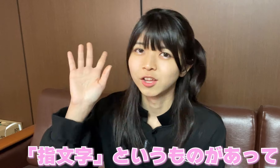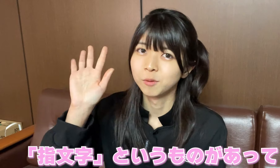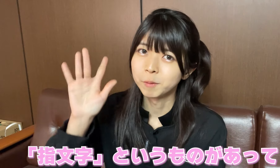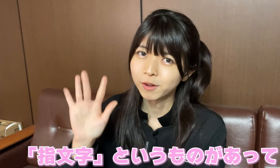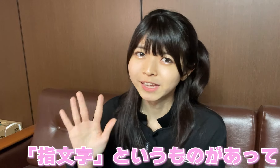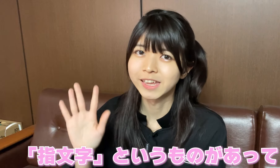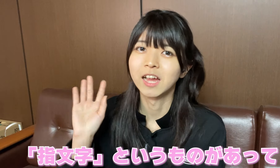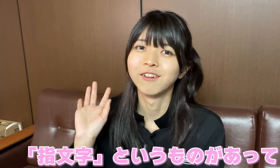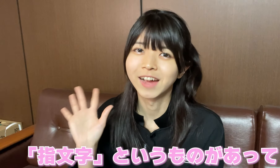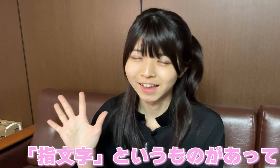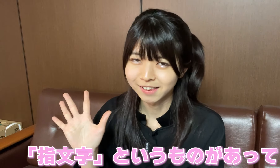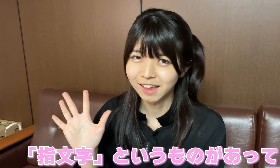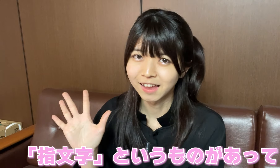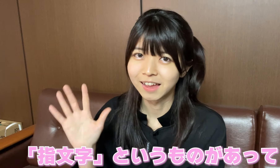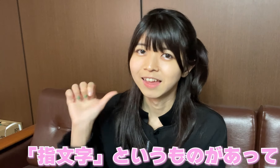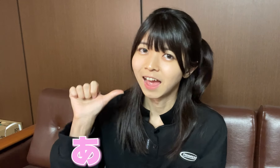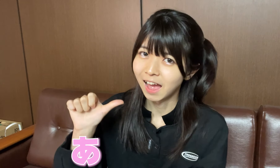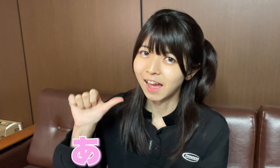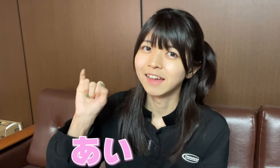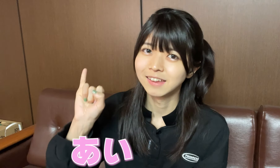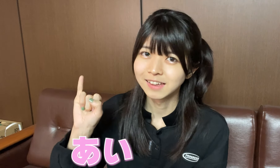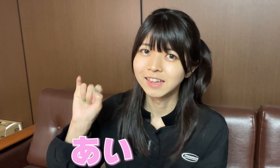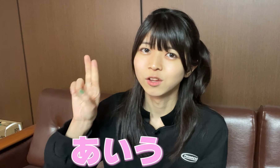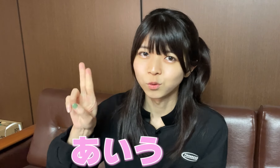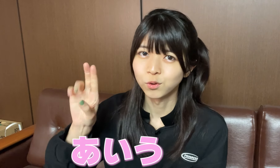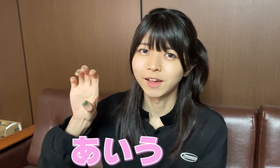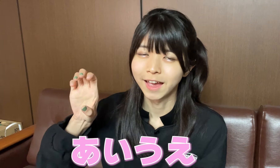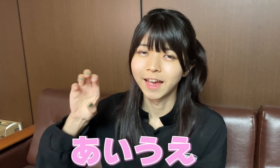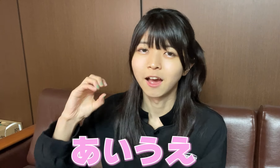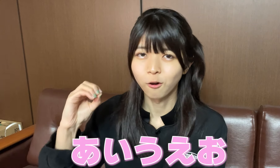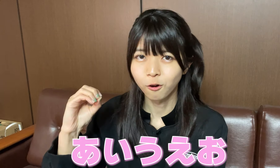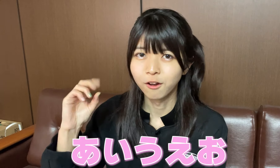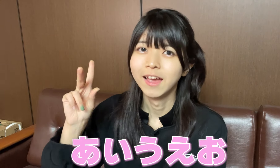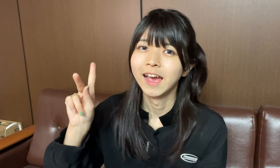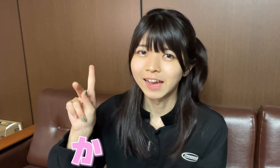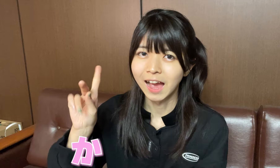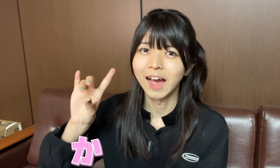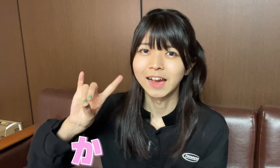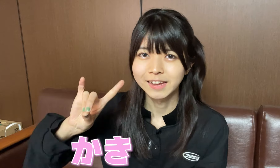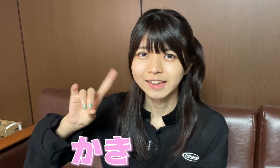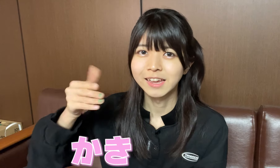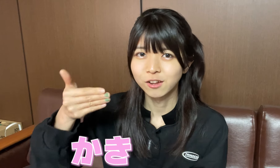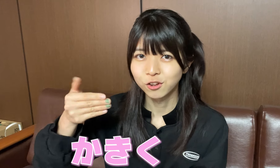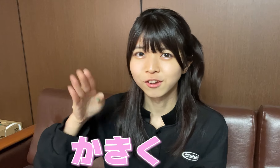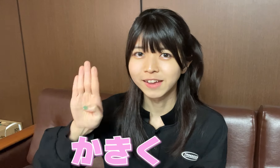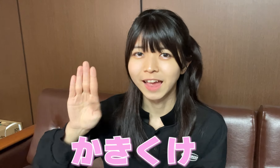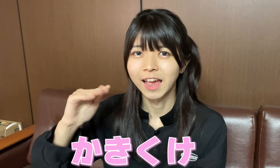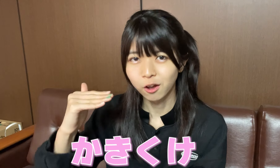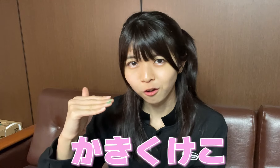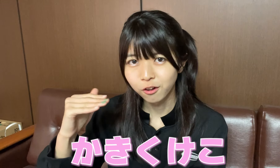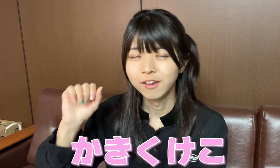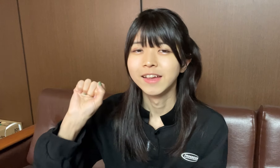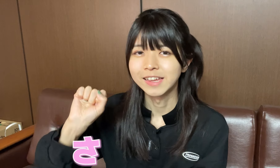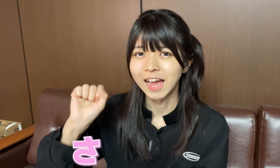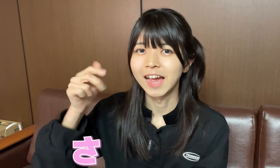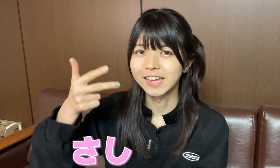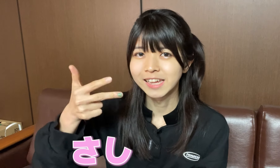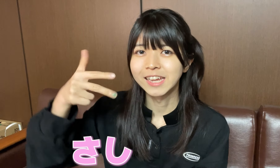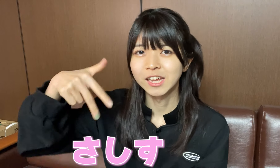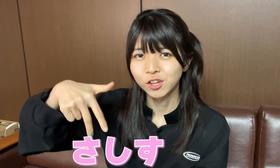文字っていうのがあって、あいふえおかきくけこさしす